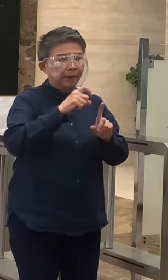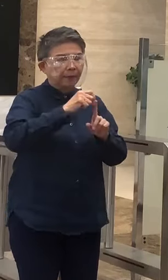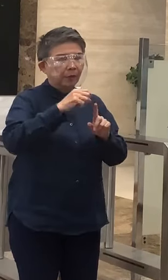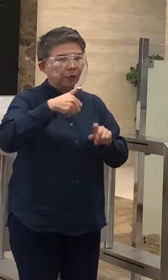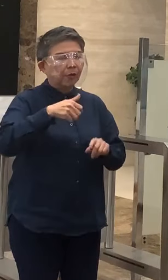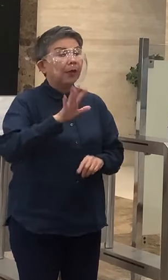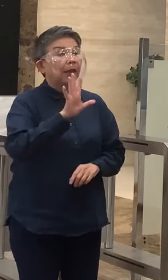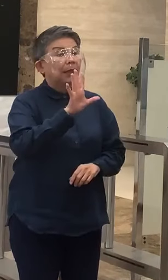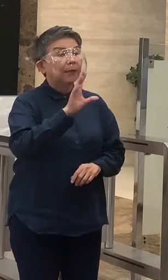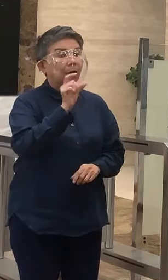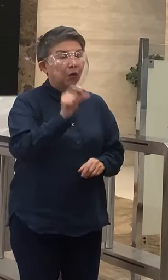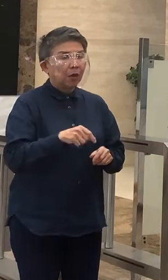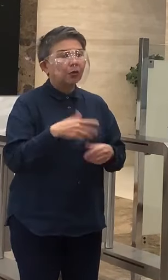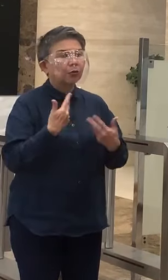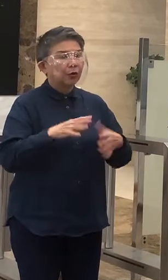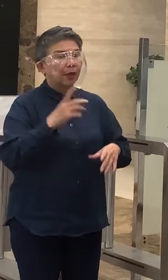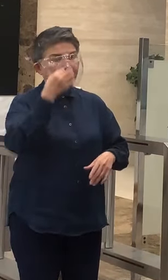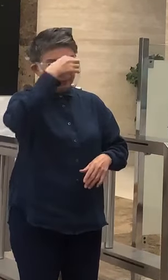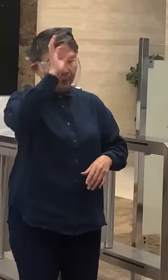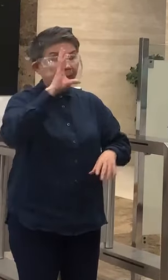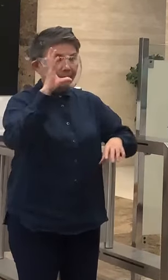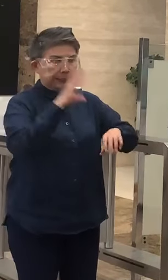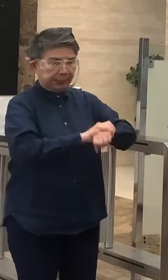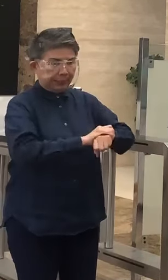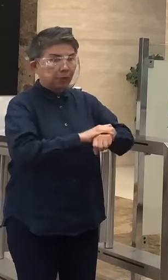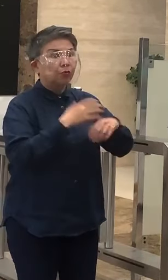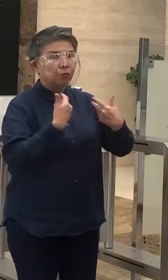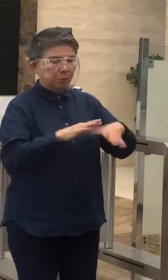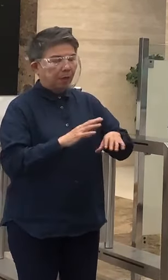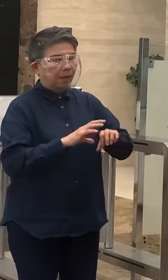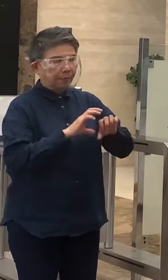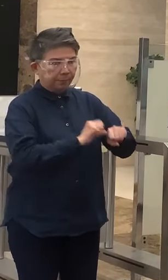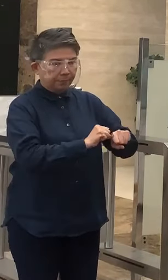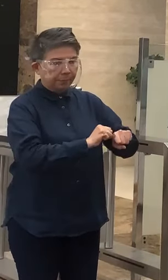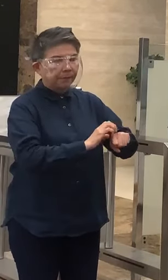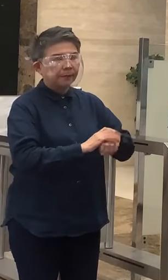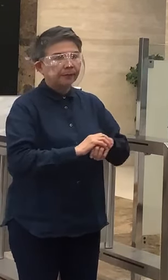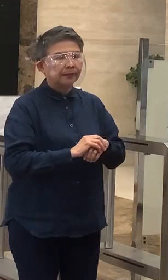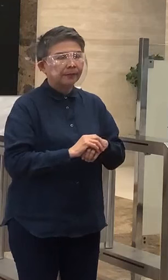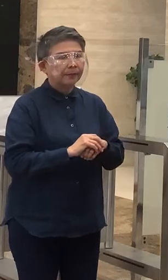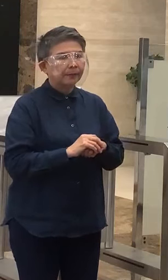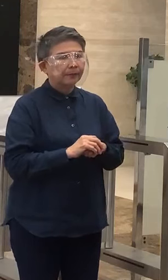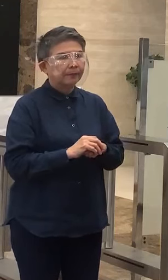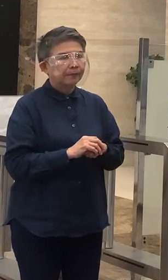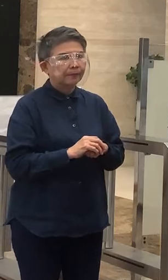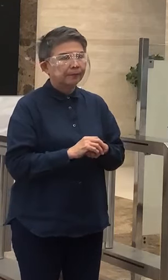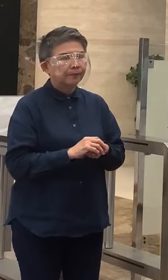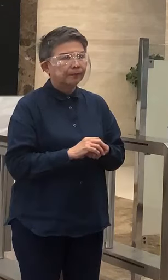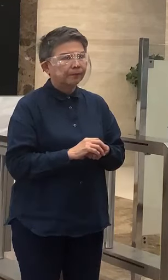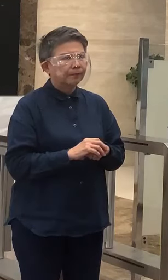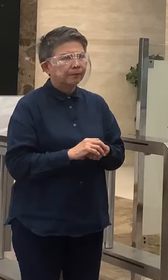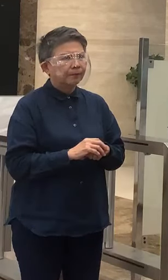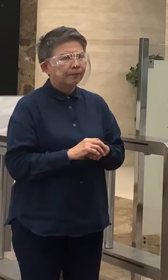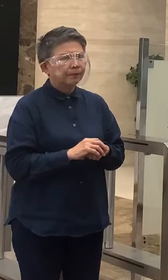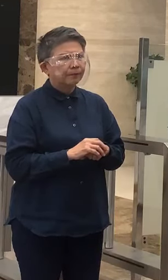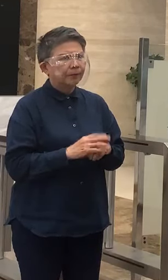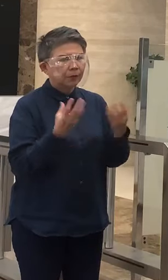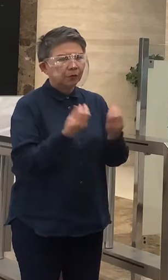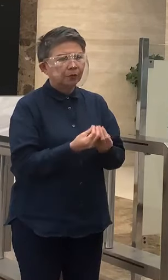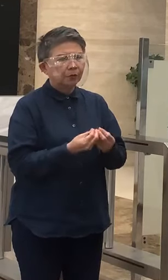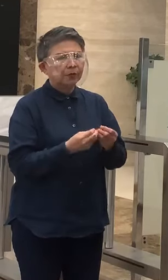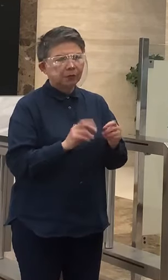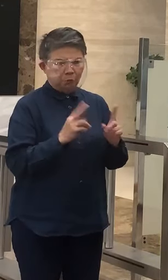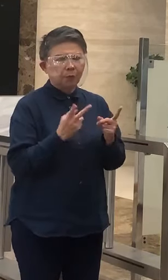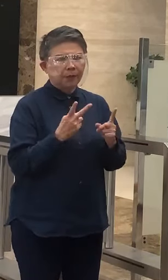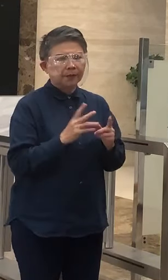Imam sudah ditahan ini dekat sini Hai ada tugas lima